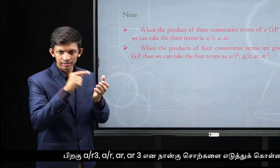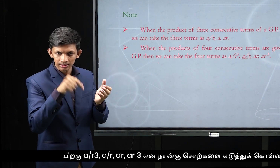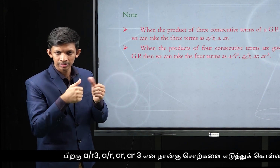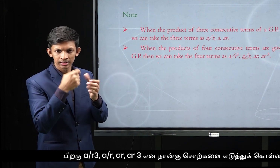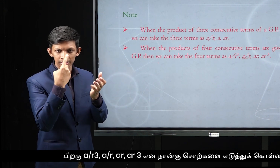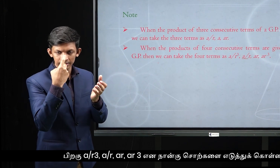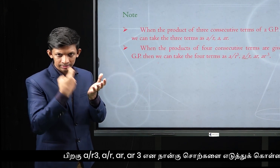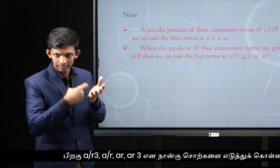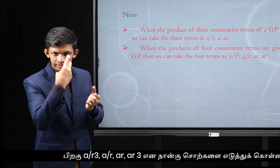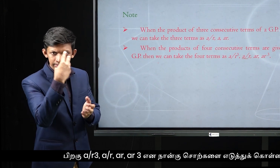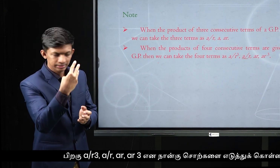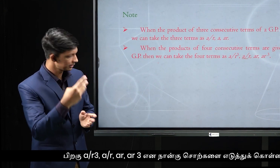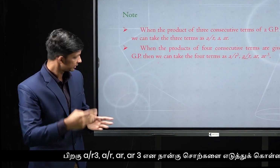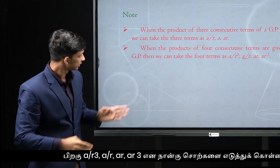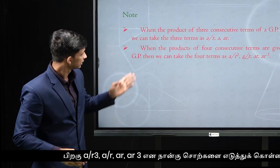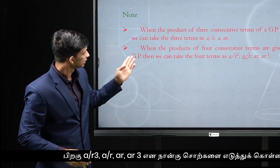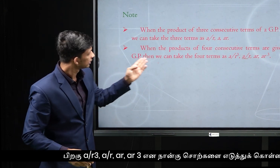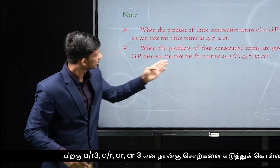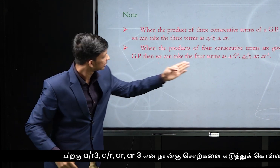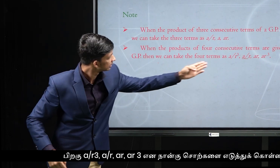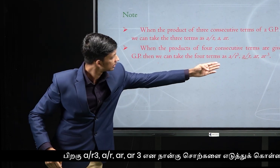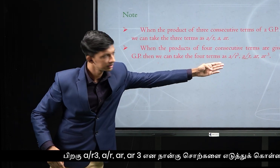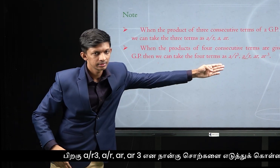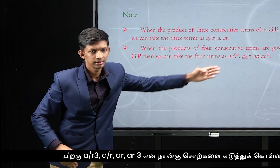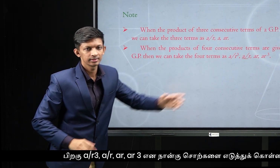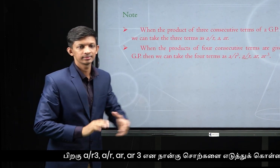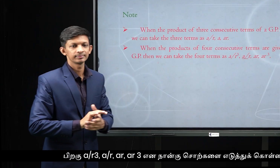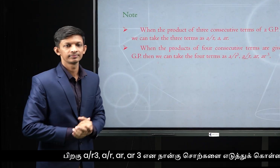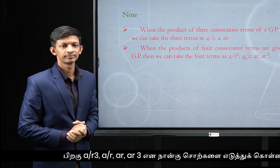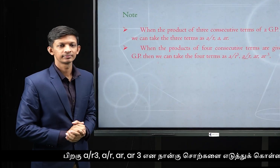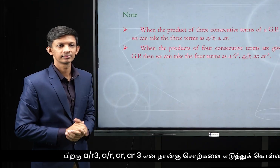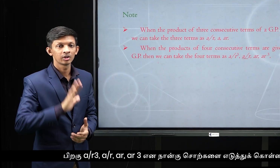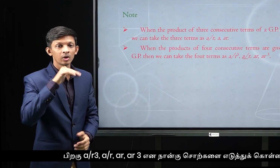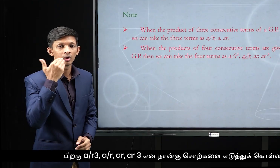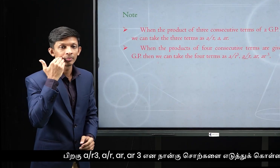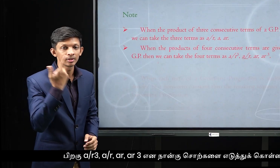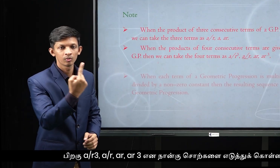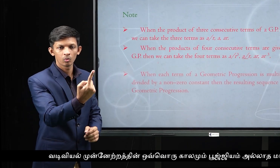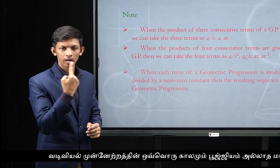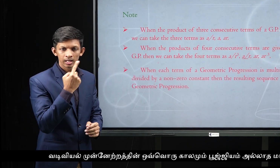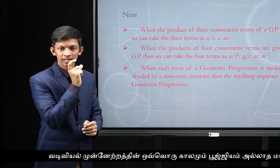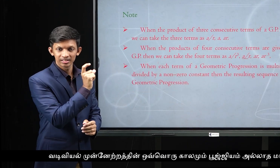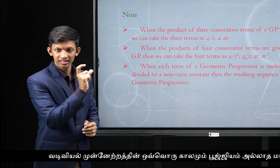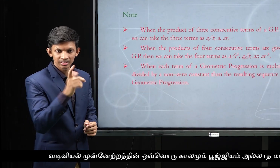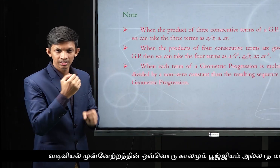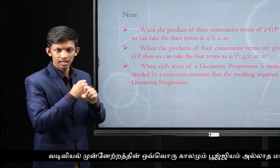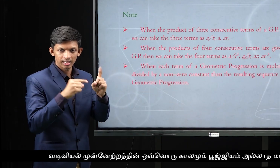ஆர் ஏஆர் மேலிலக்கு 3 என 4 சொற்களை எடுத்துக்கொள்ளலாம். வடிவியல் முன்னேற்றத்தின்